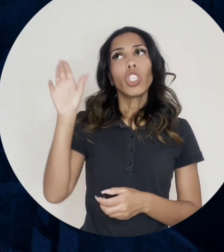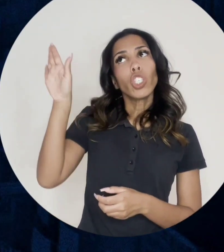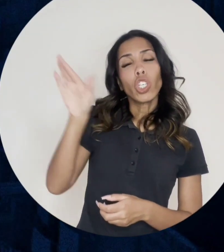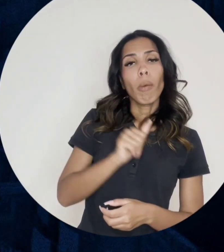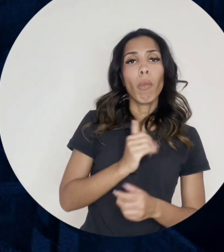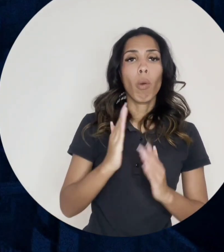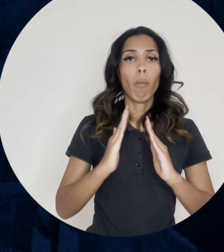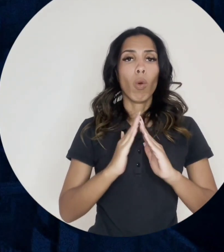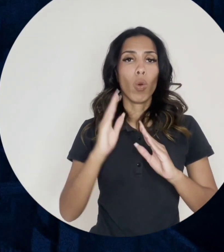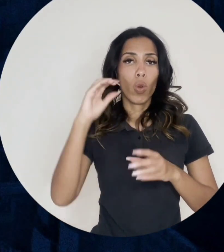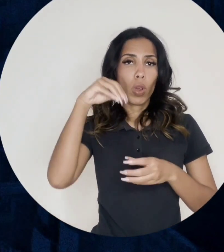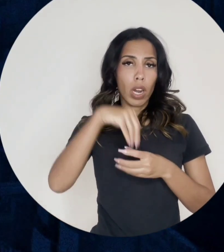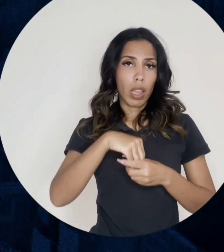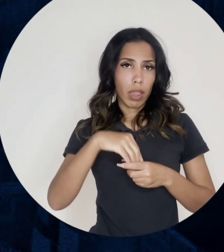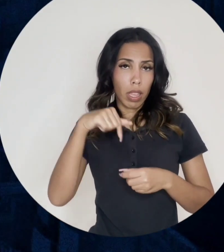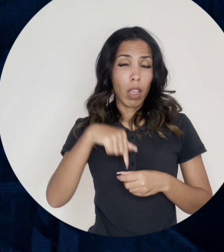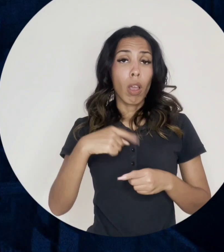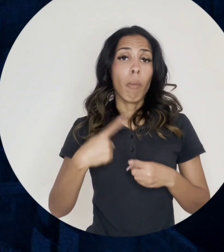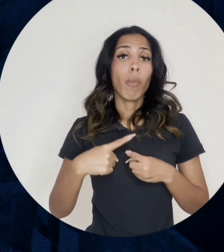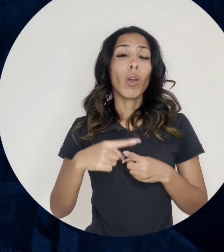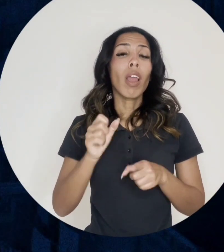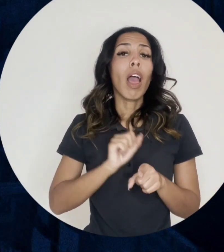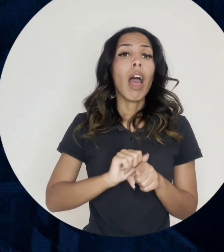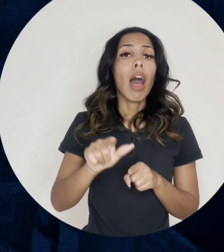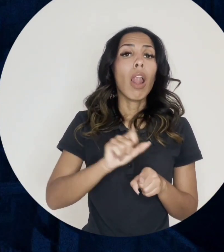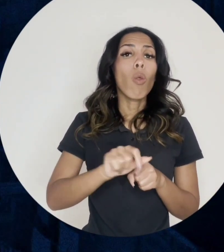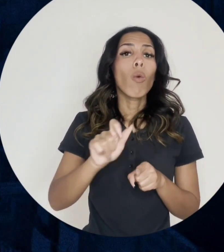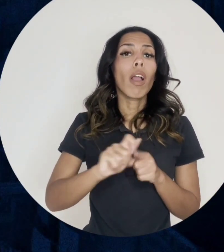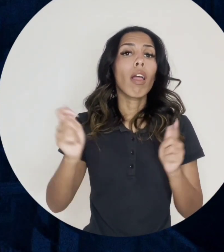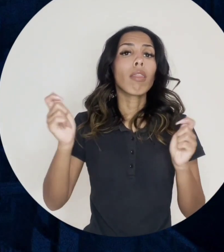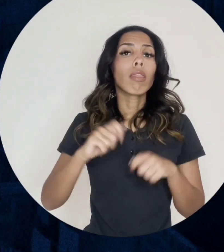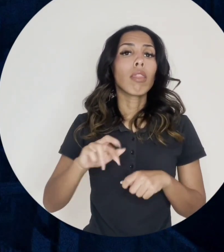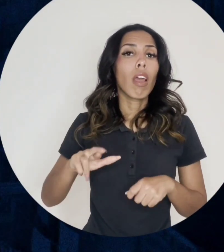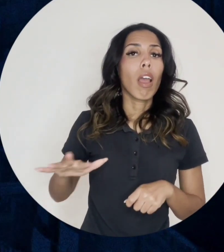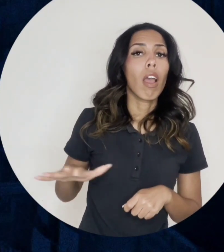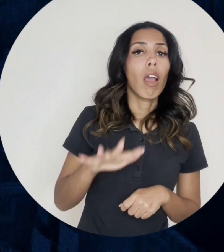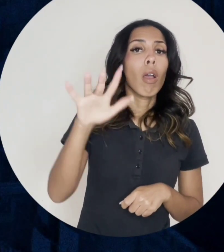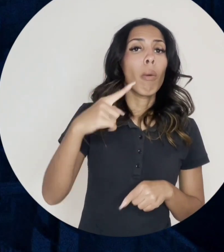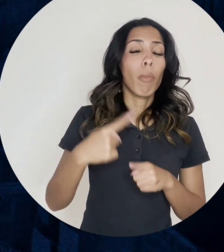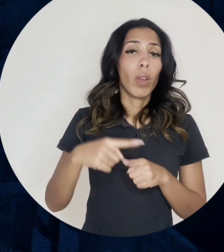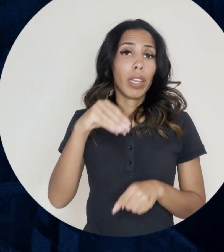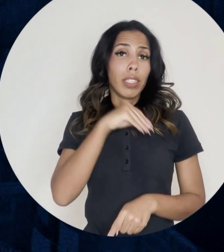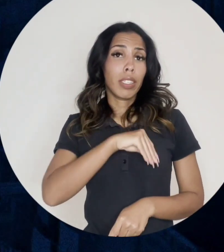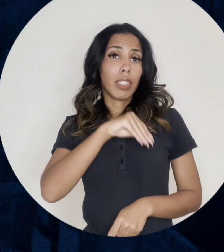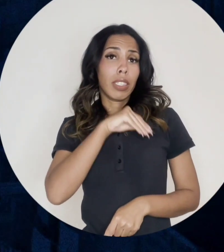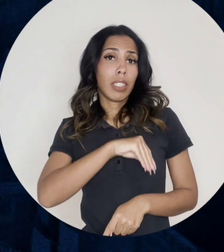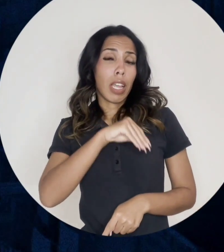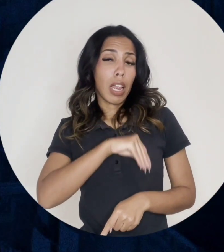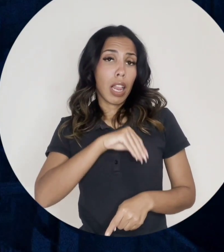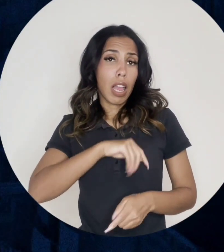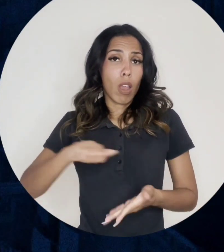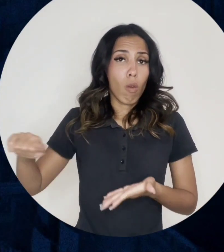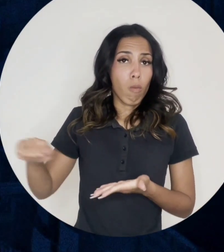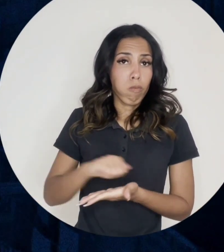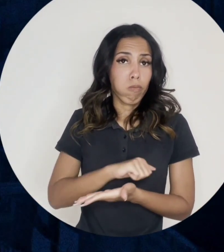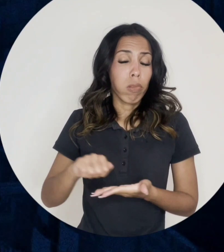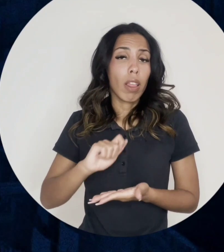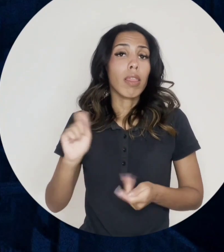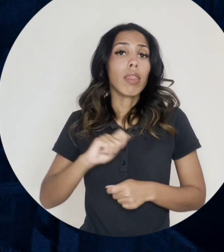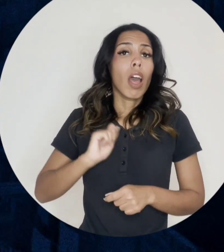ela conseguiria pagar um aluguel bem mais barato com um salário de passadeira, e eu